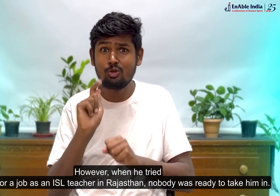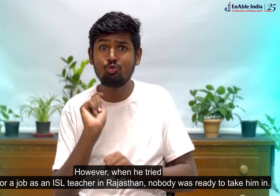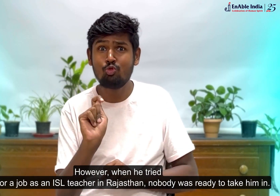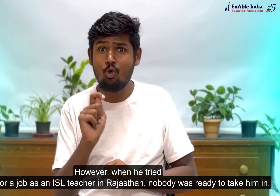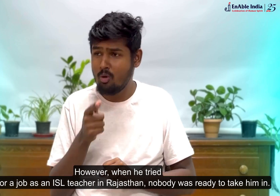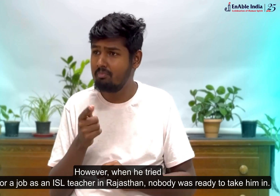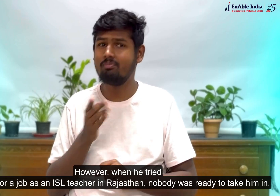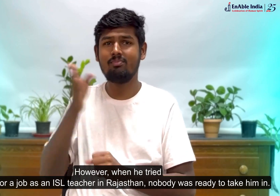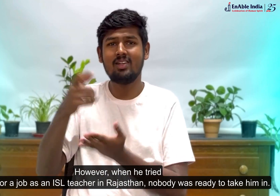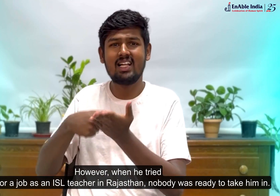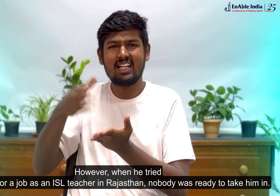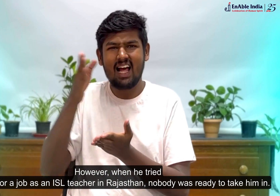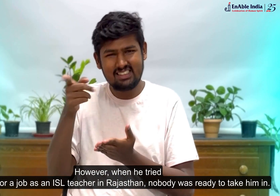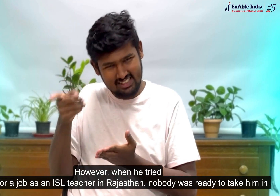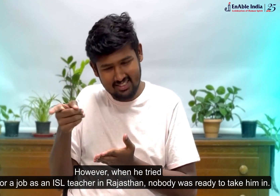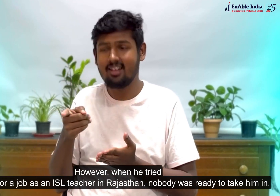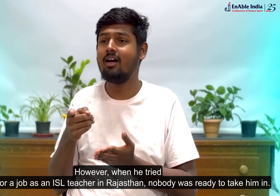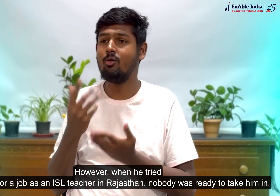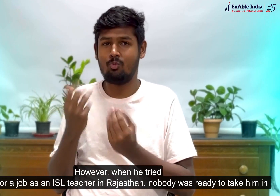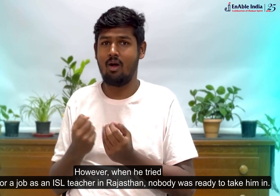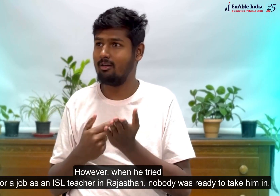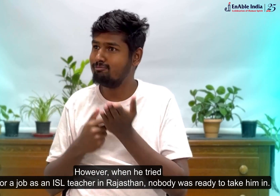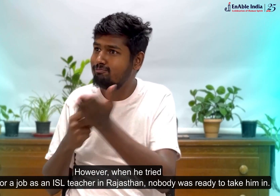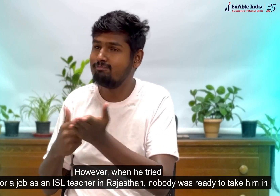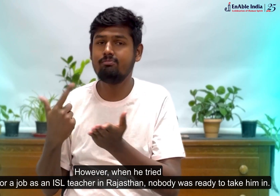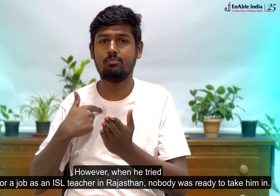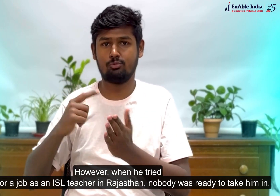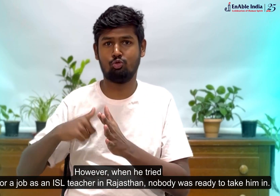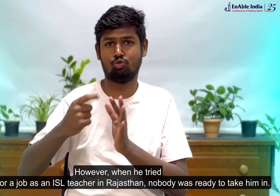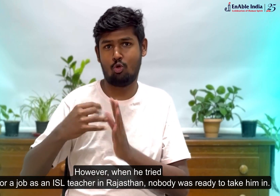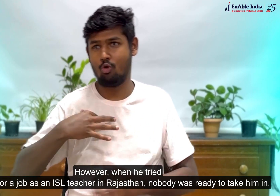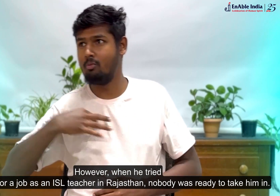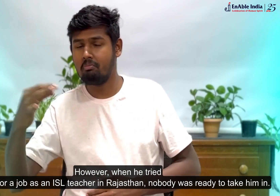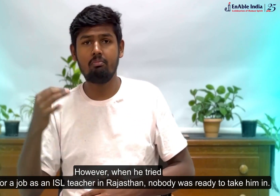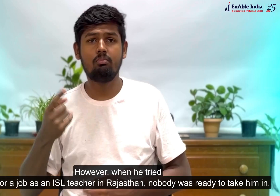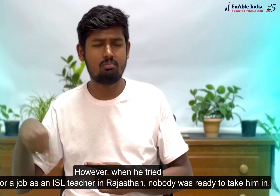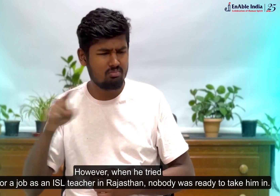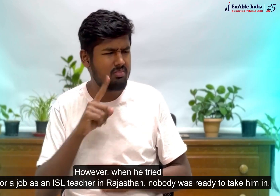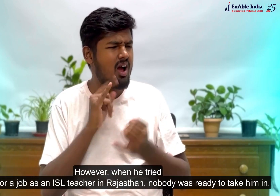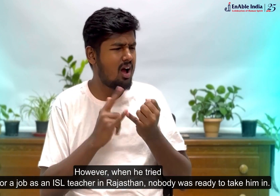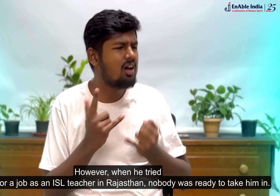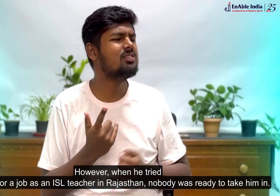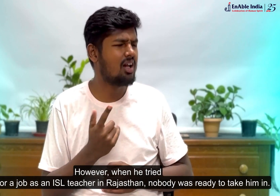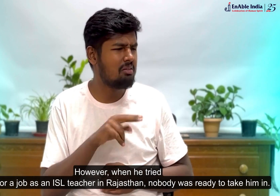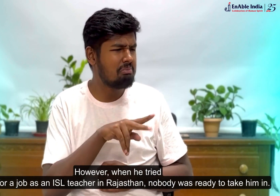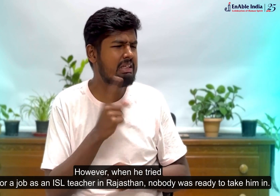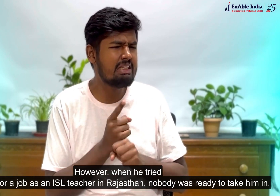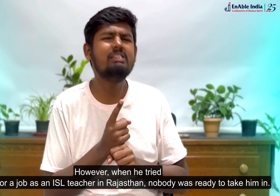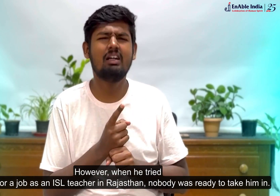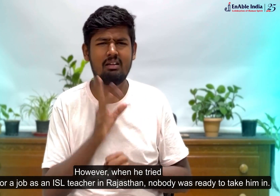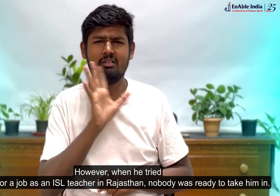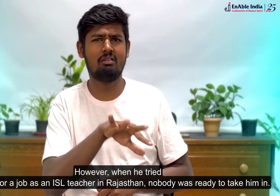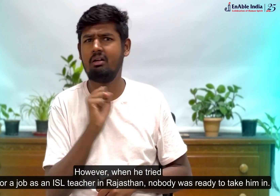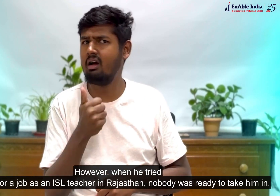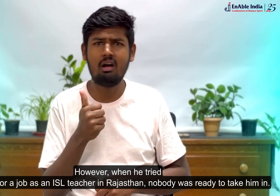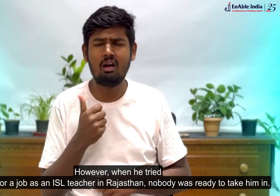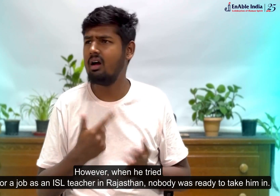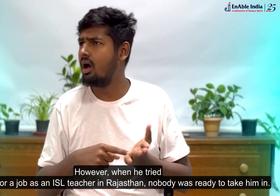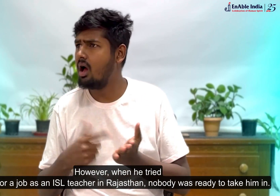है। हालांकि जब उन्होंने राजस्थान में आईएसएल शिक्षक के रूप में नौकरी के लिए आवेदन करने की कोशिश की तो कोई भी